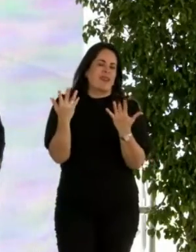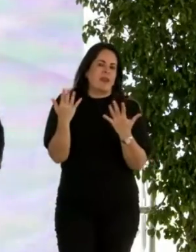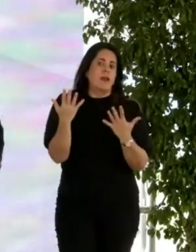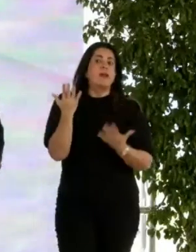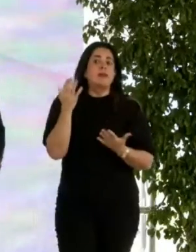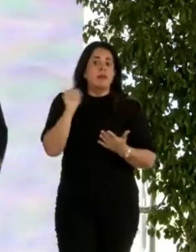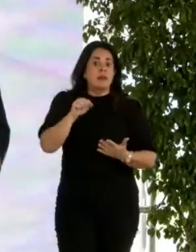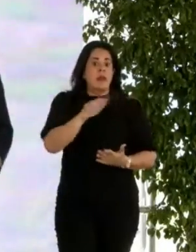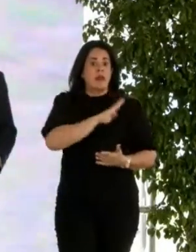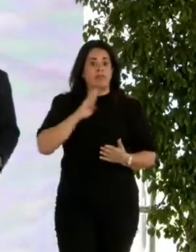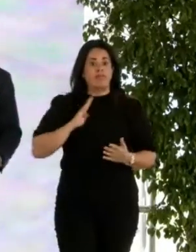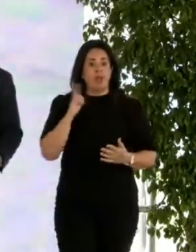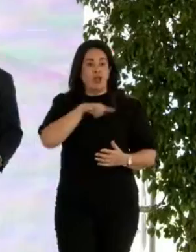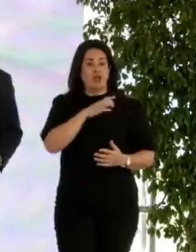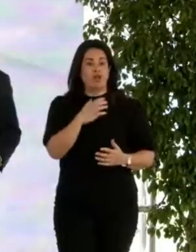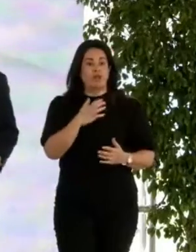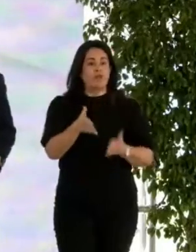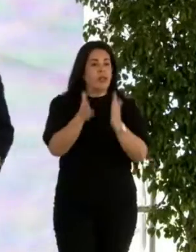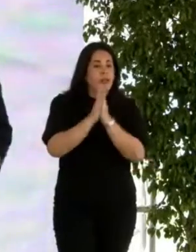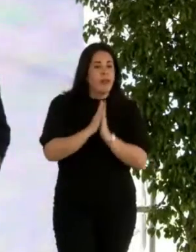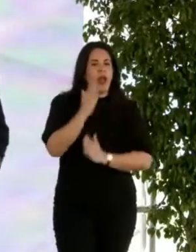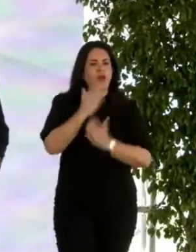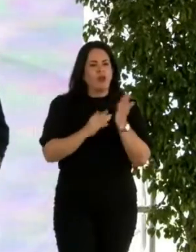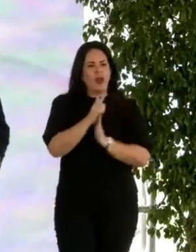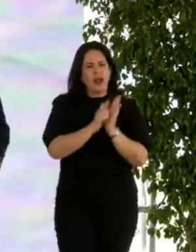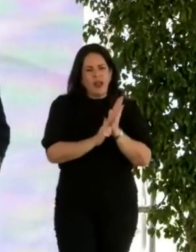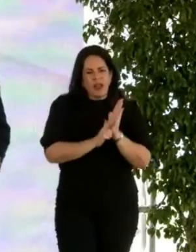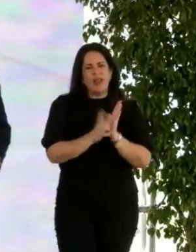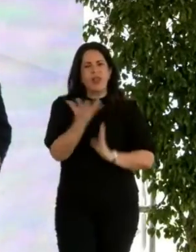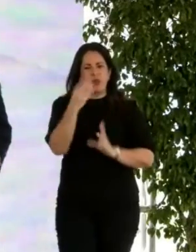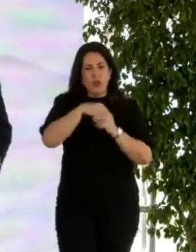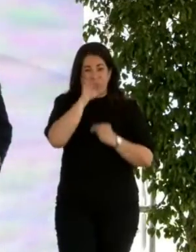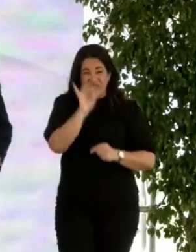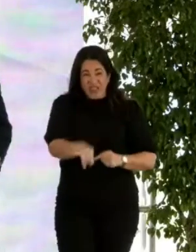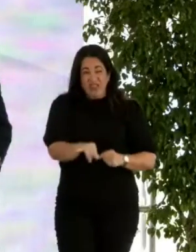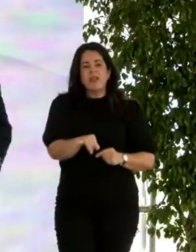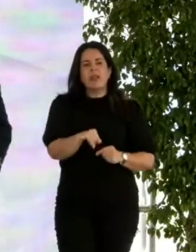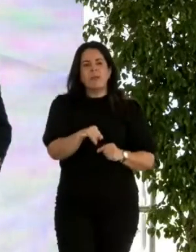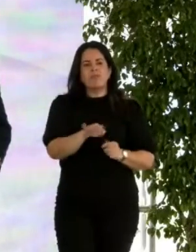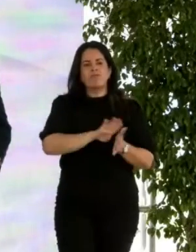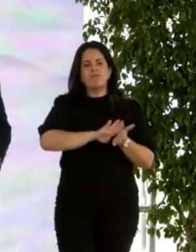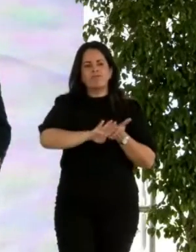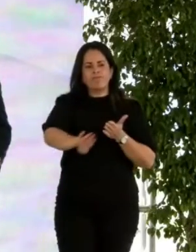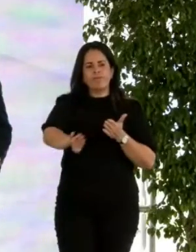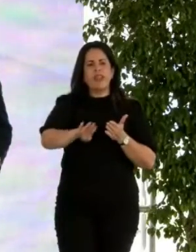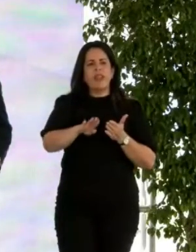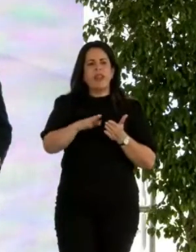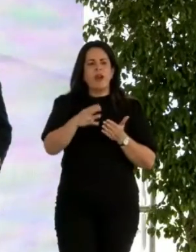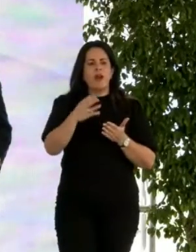reclamo de la Junta es que una serie de leyes, incluyendo esa, sean desplazadas